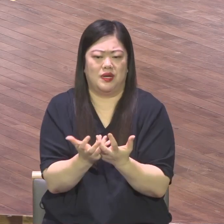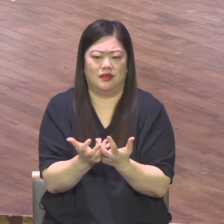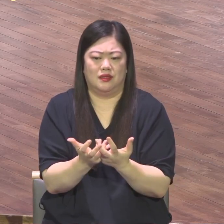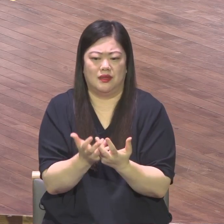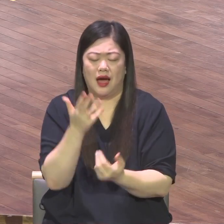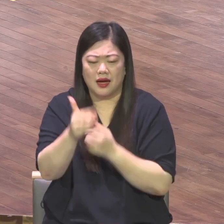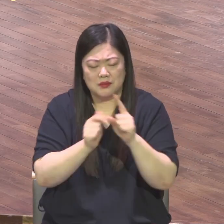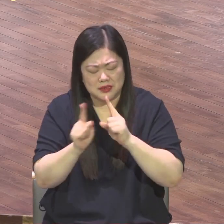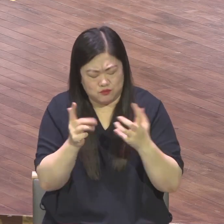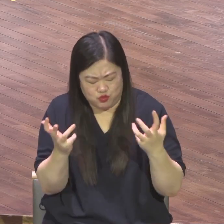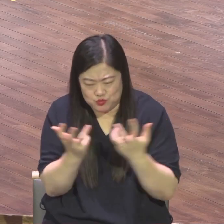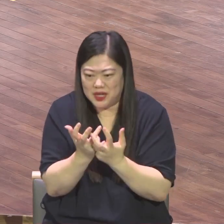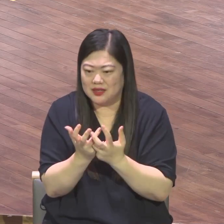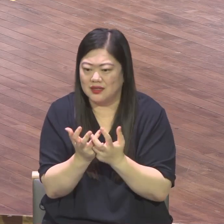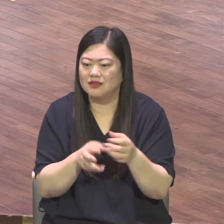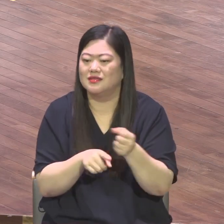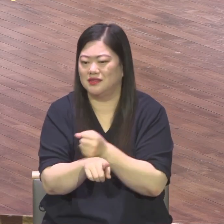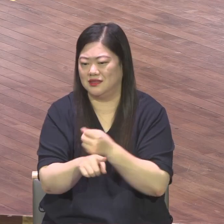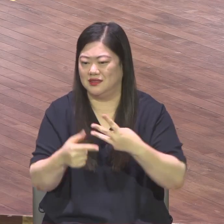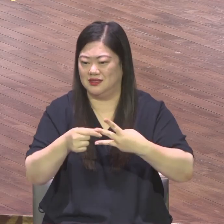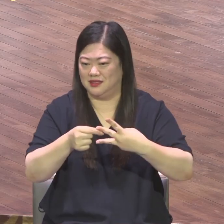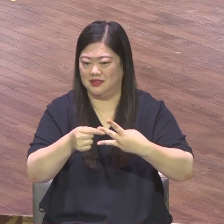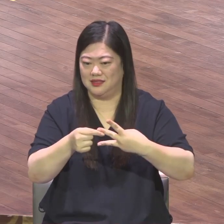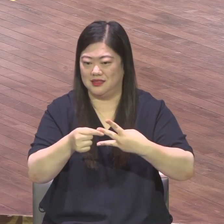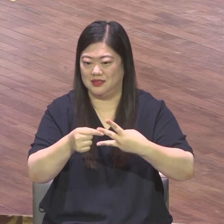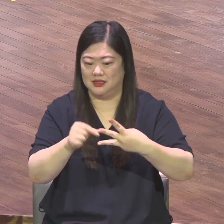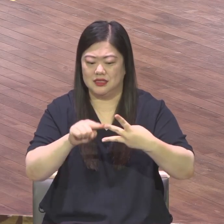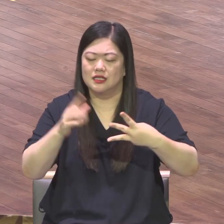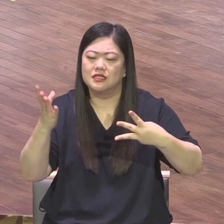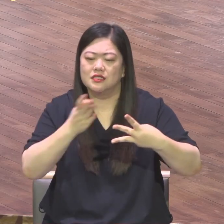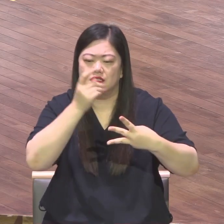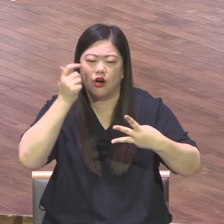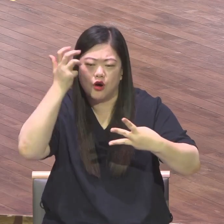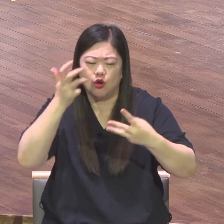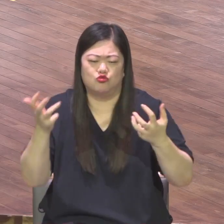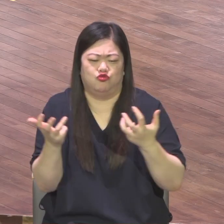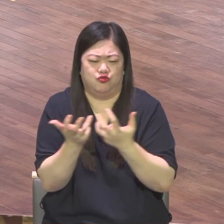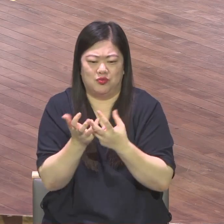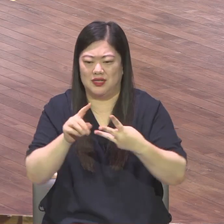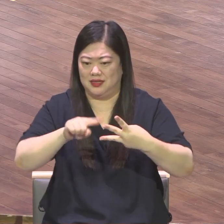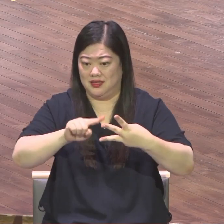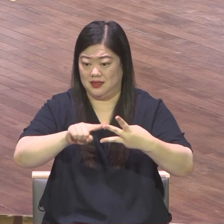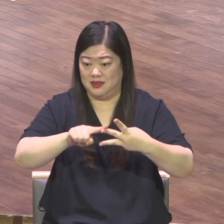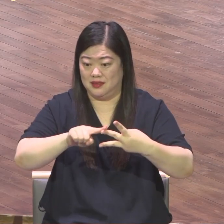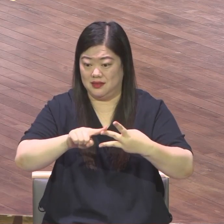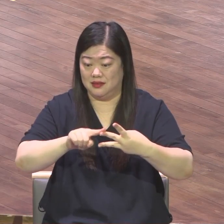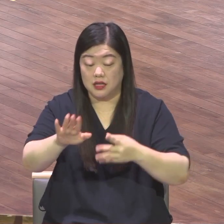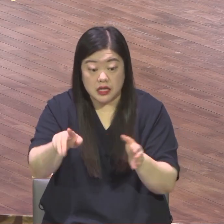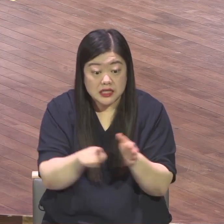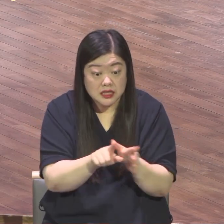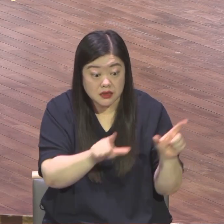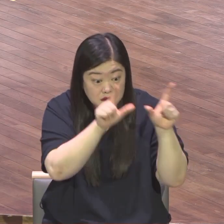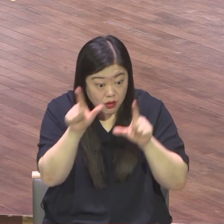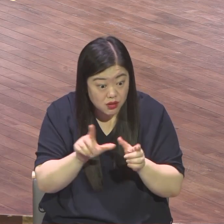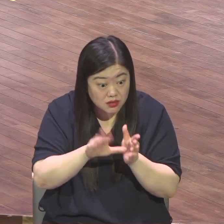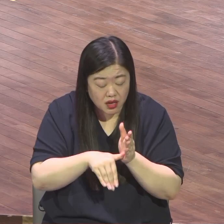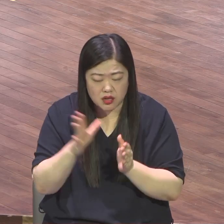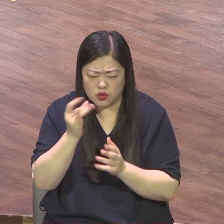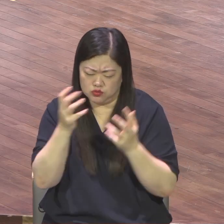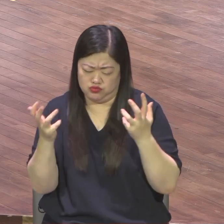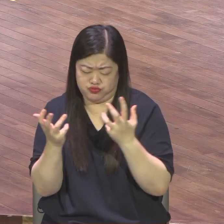말씀으로 충만하자. 이 성령 충만 이것만 체험하고 누리는 게 신앙생활이에요. 그거 안 되면 다